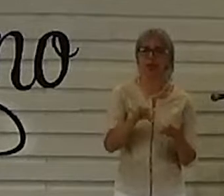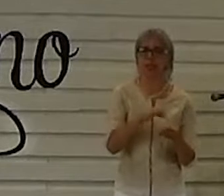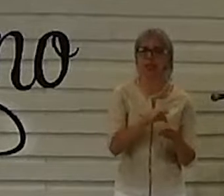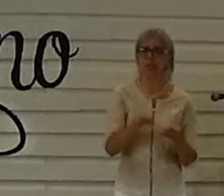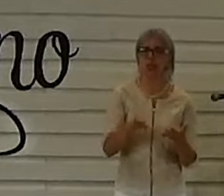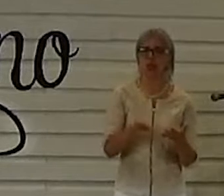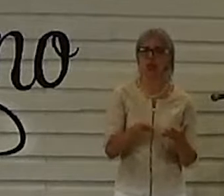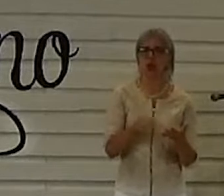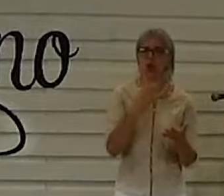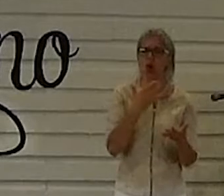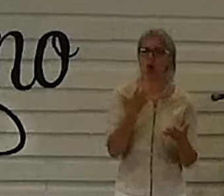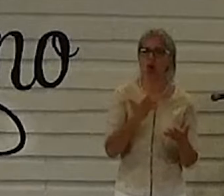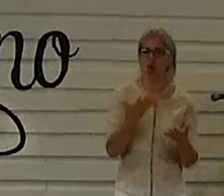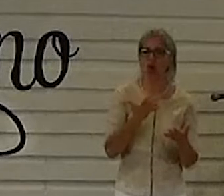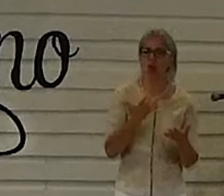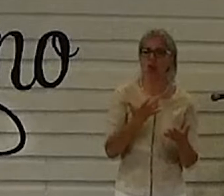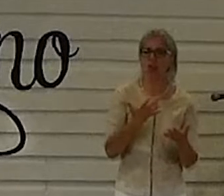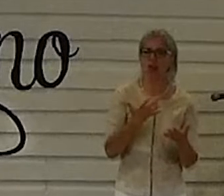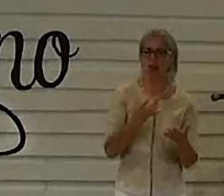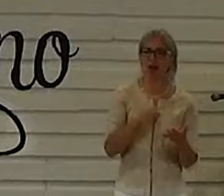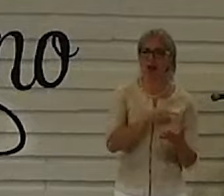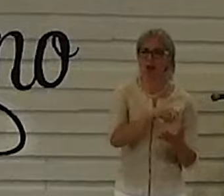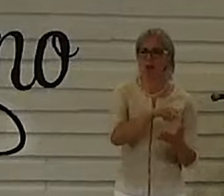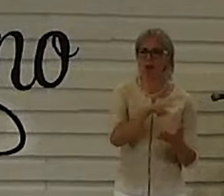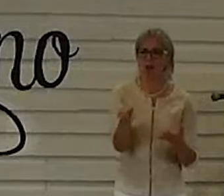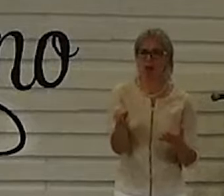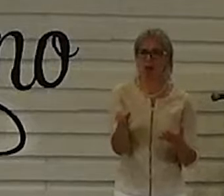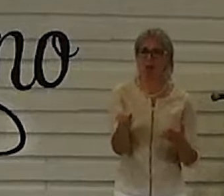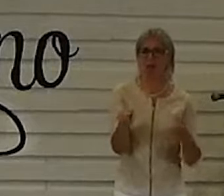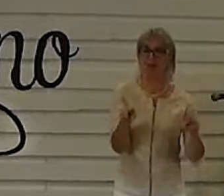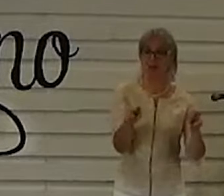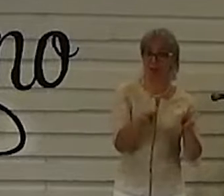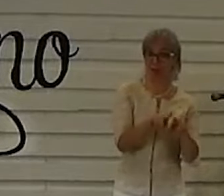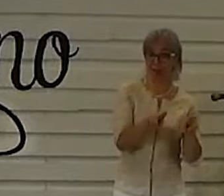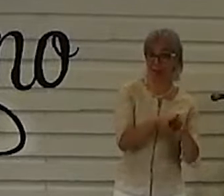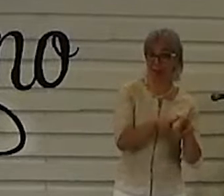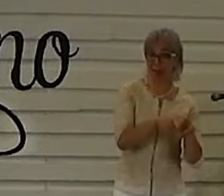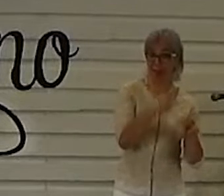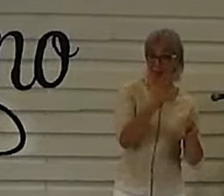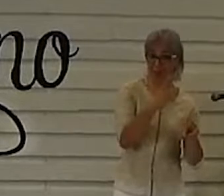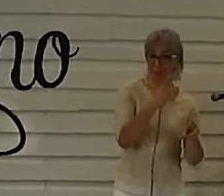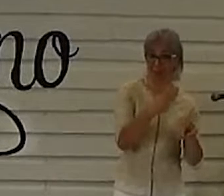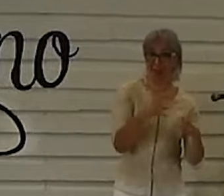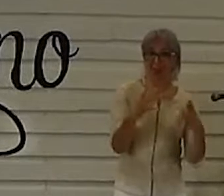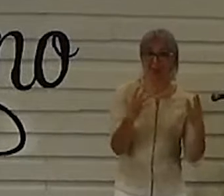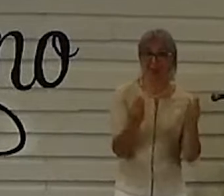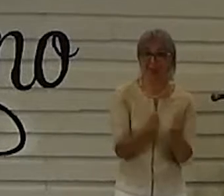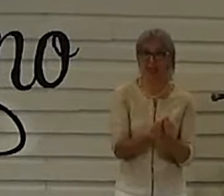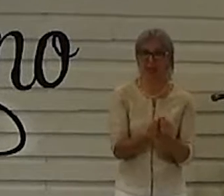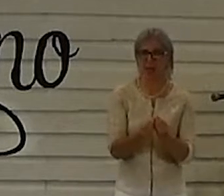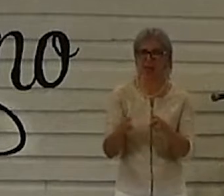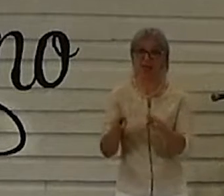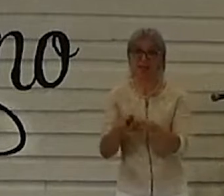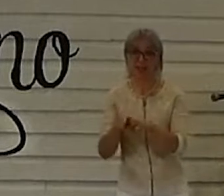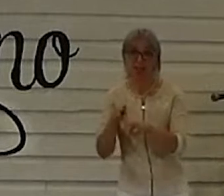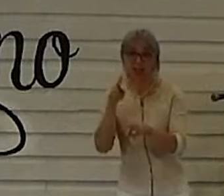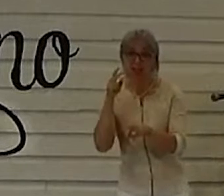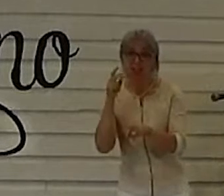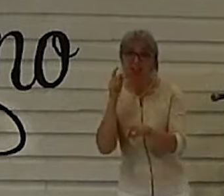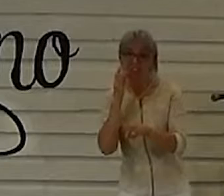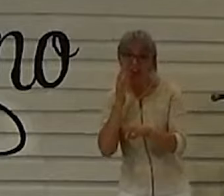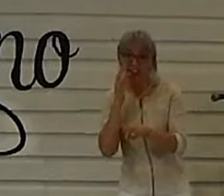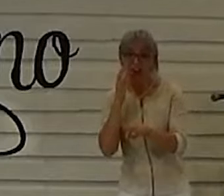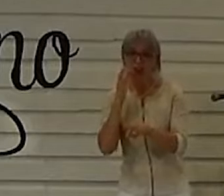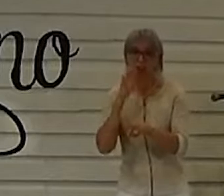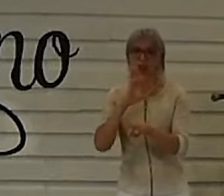con chi, chiamandosi fratello, sia un fornicatore, un avaro, un idolatro, un oltraggiatore, un